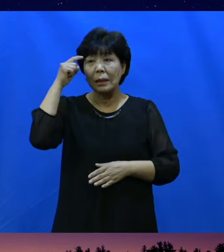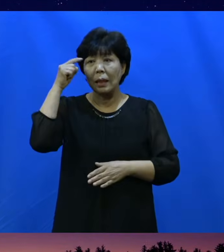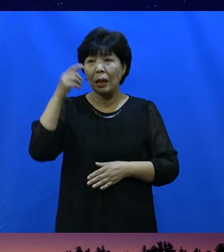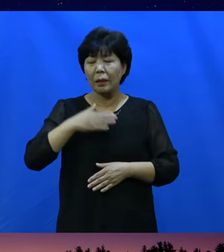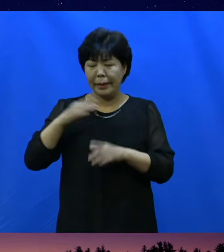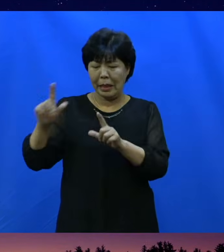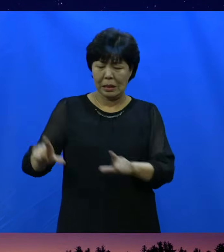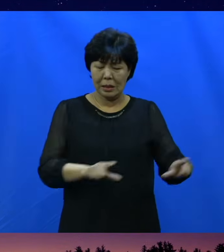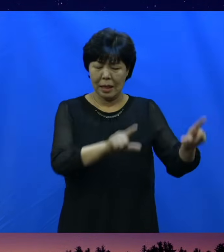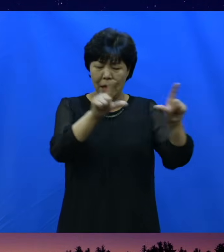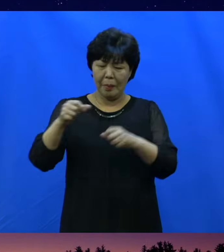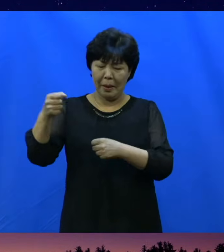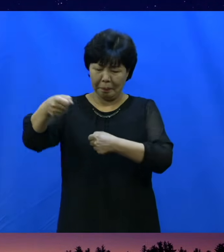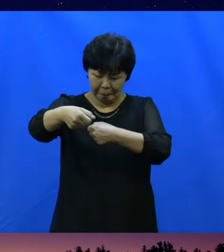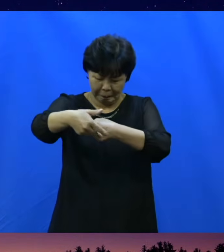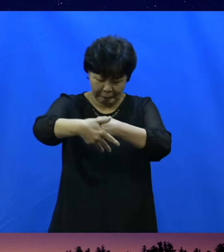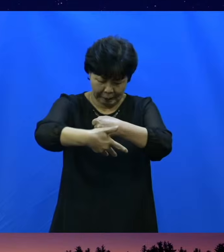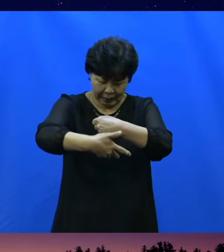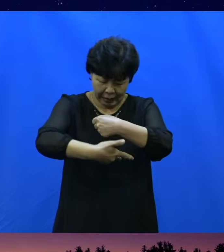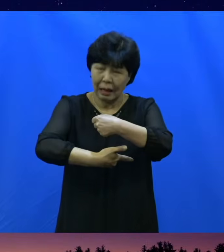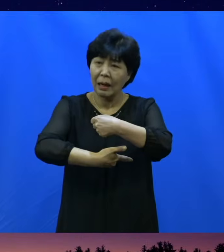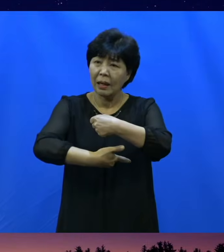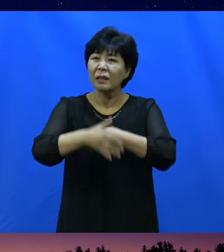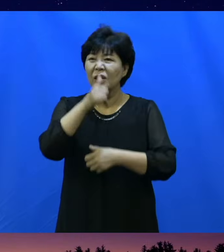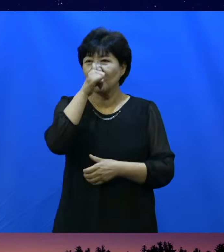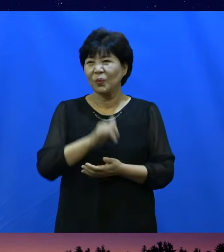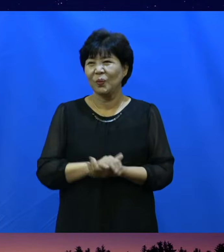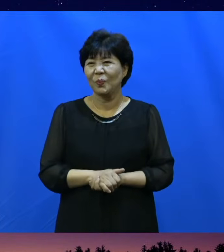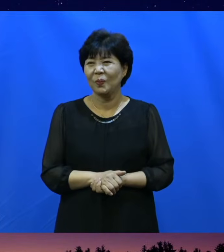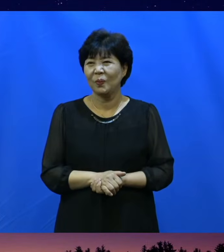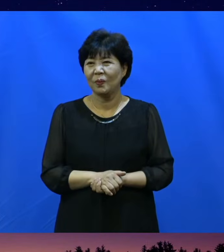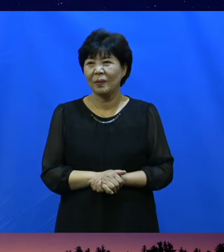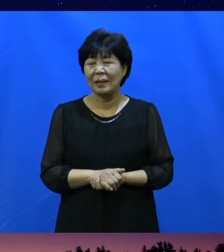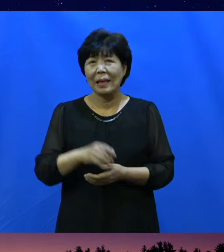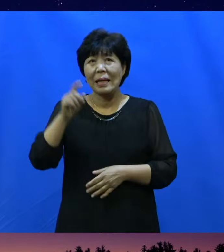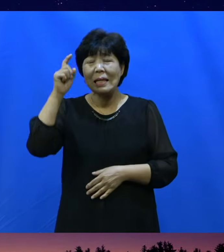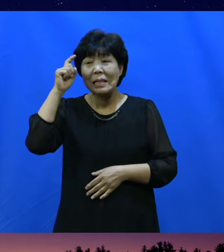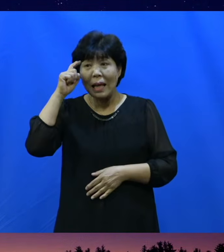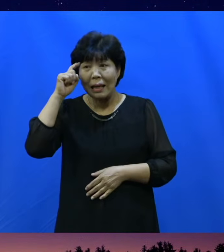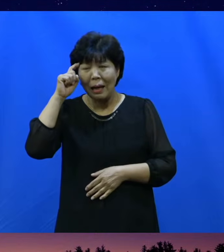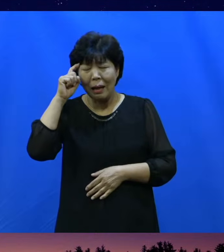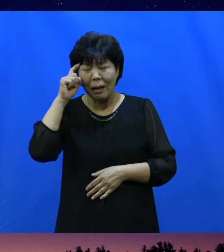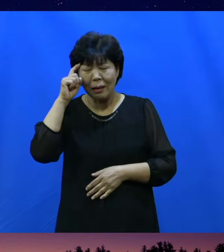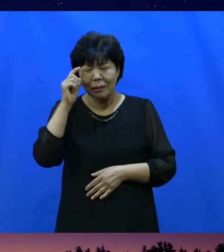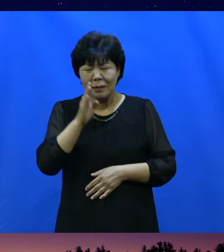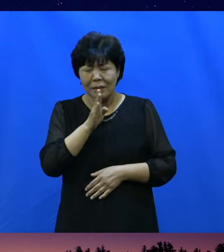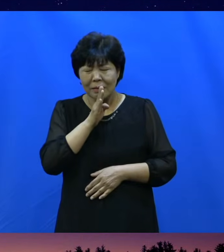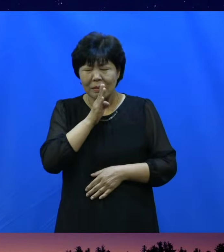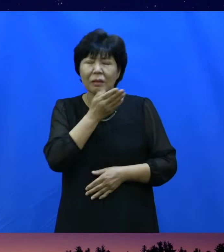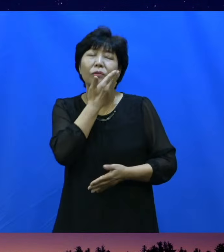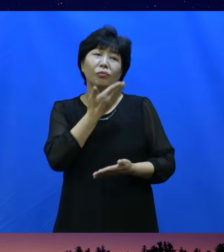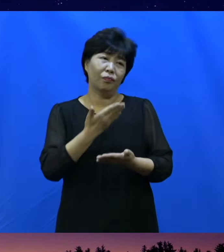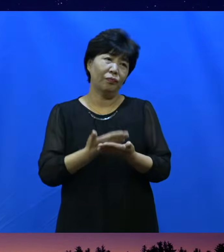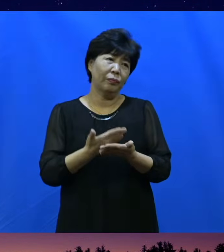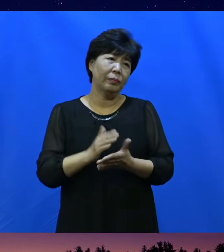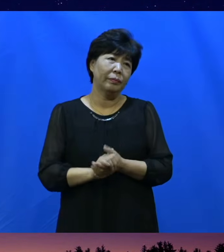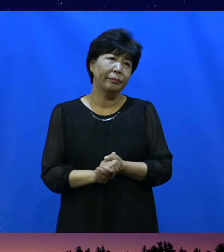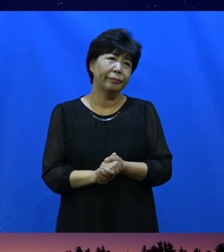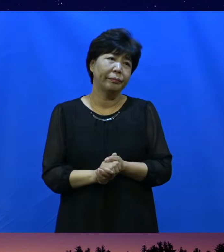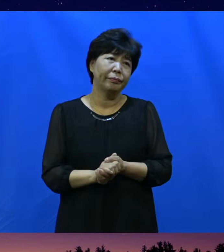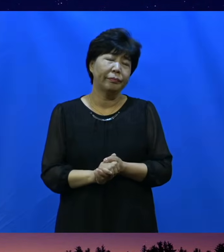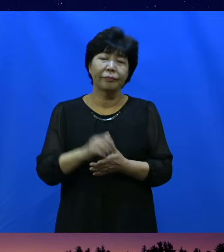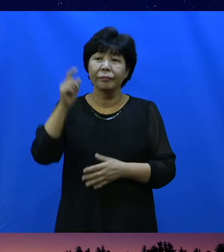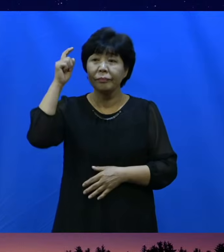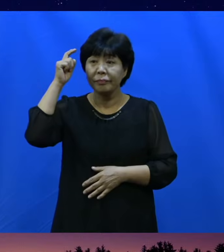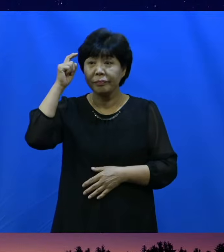거죠. 여러분, 생각은 그냥 생각이 아닙니다. 생각은 굉장히 중요한 거예요, 여러분. 예. 제가 이